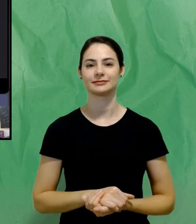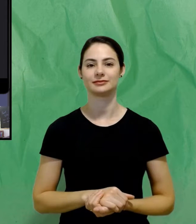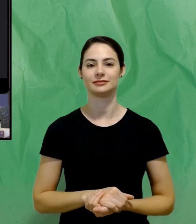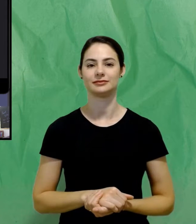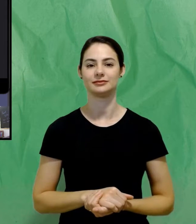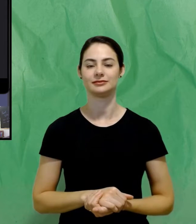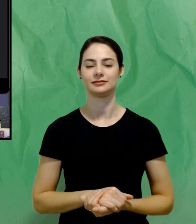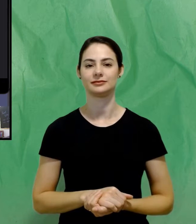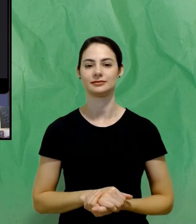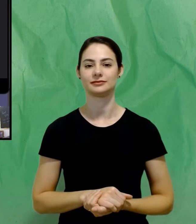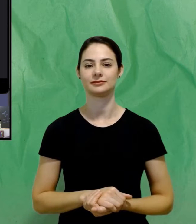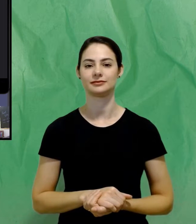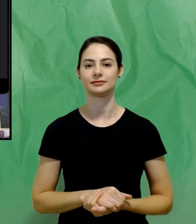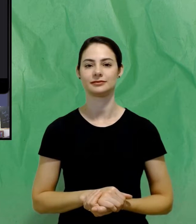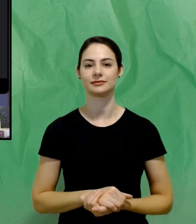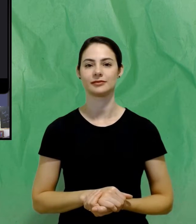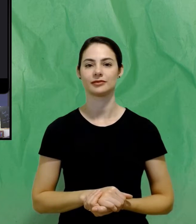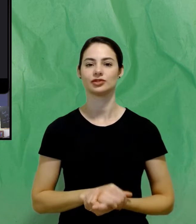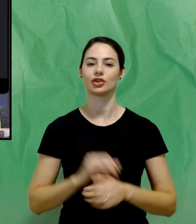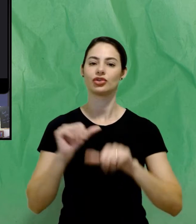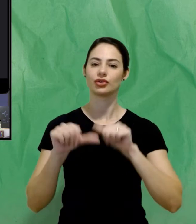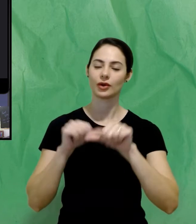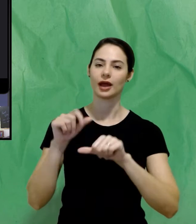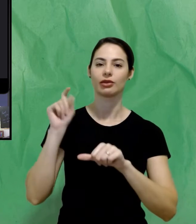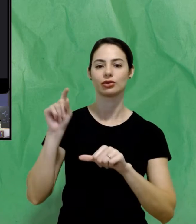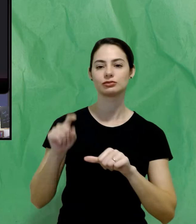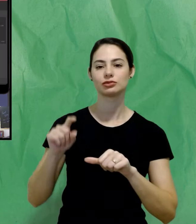Vou trocar os dois pontos por igual aqui,